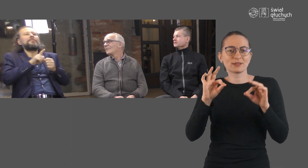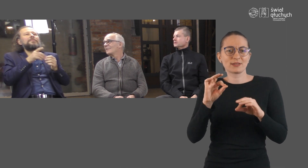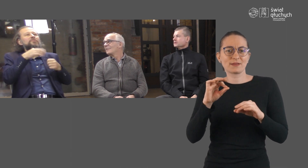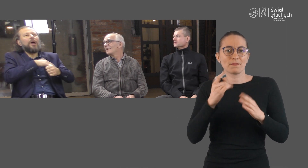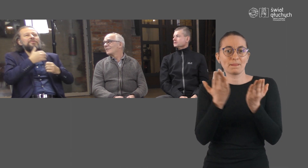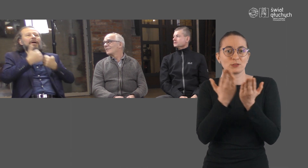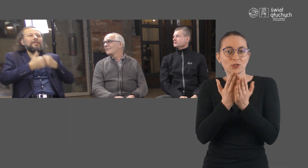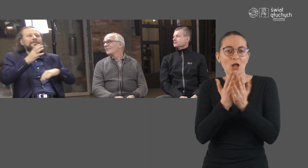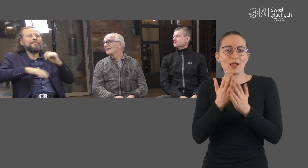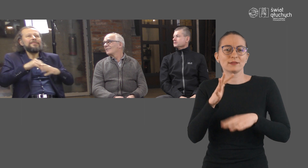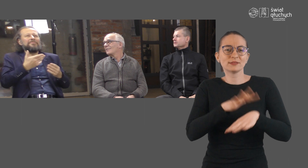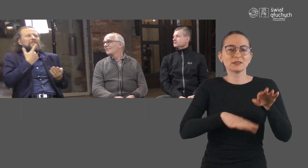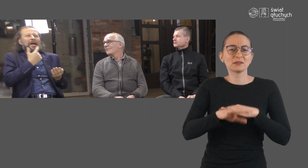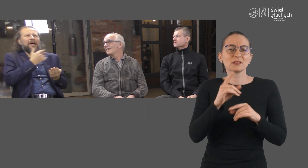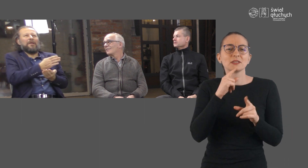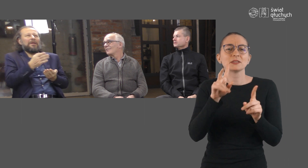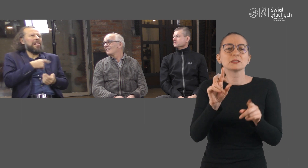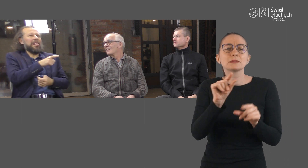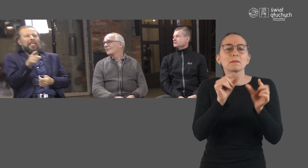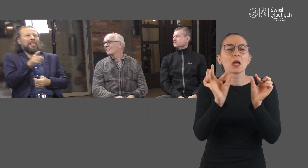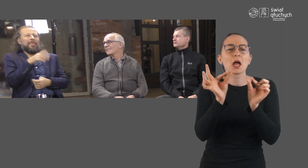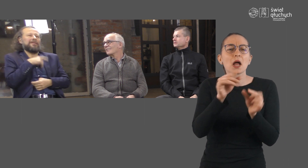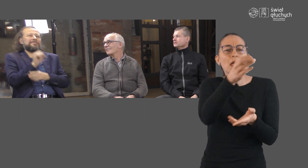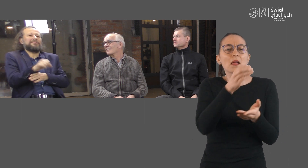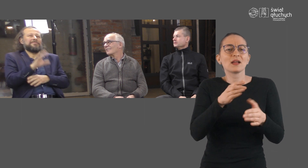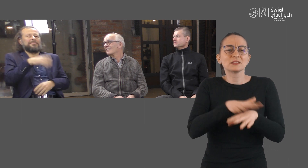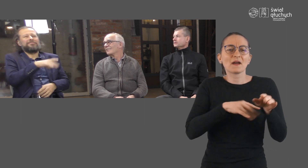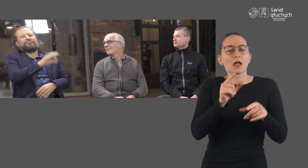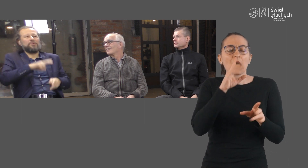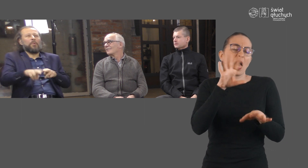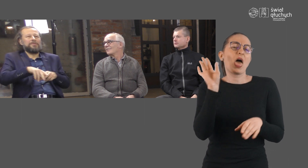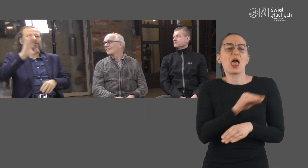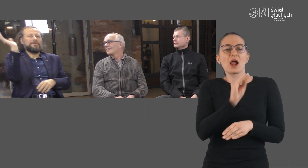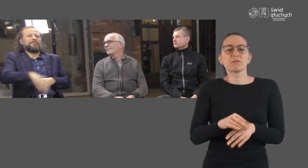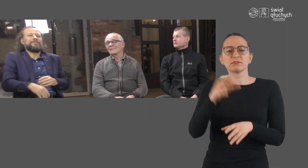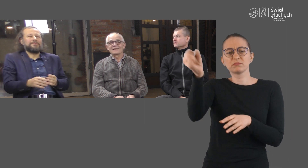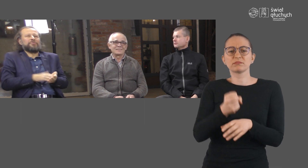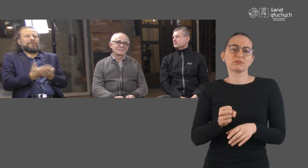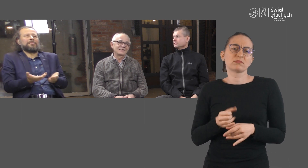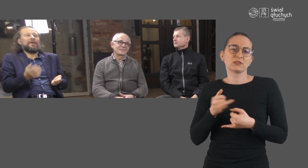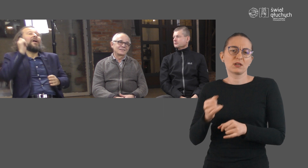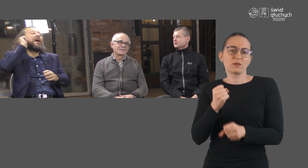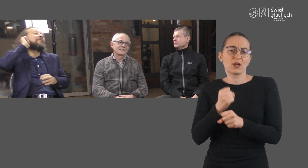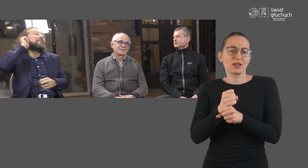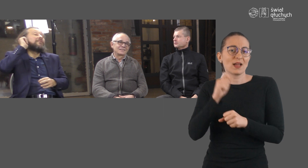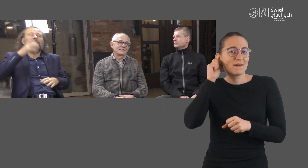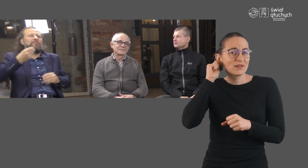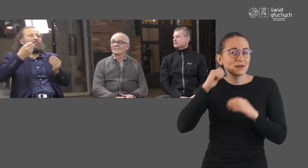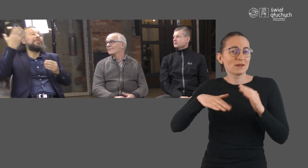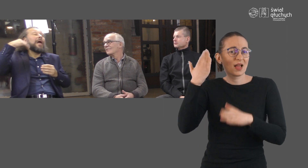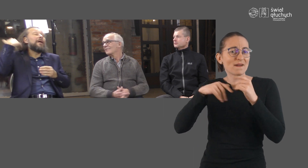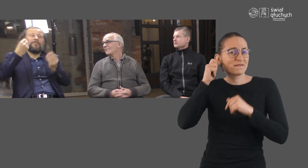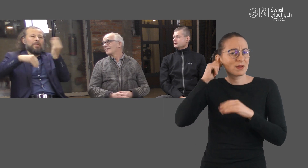dawno wybór w szkole zawodowej, no było bardzo mało kierunków. A dobra, wybrałem ślusarz. Na przykład.